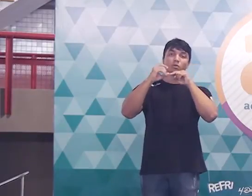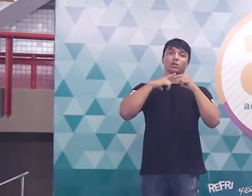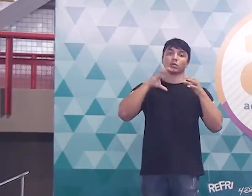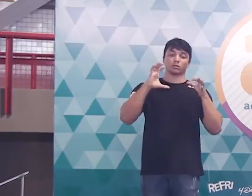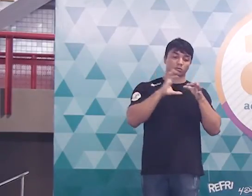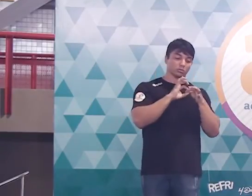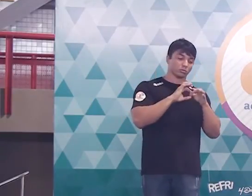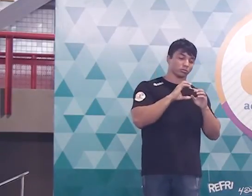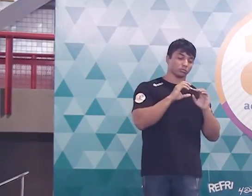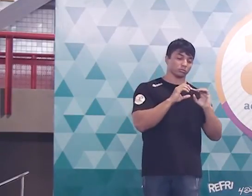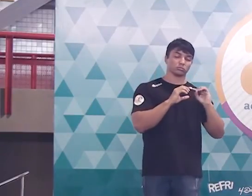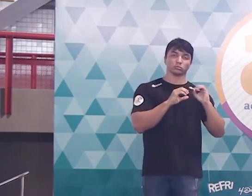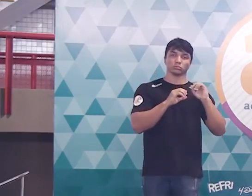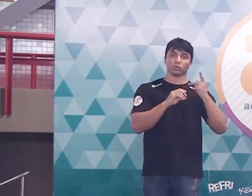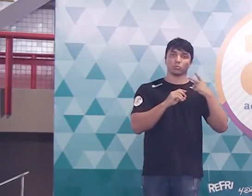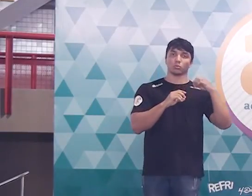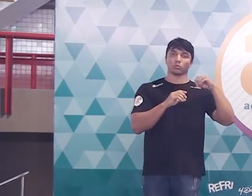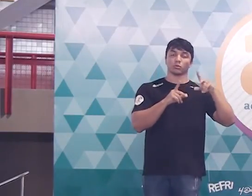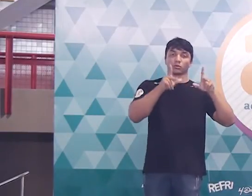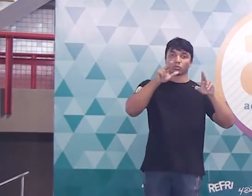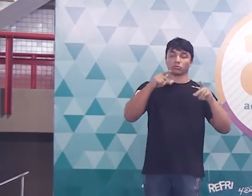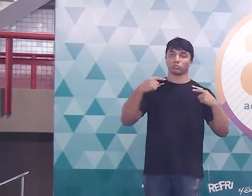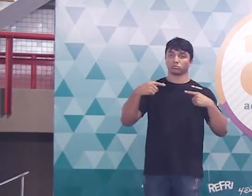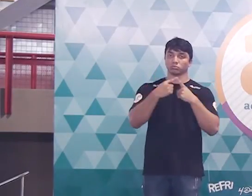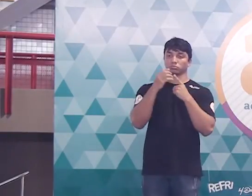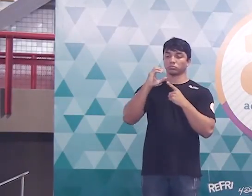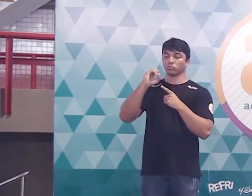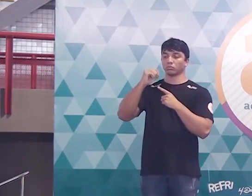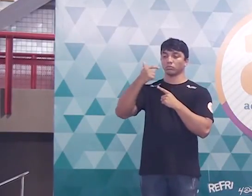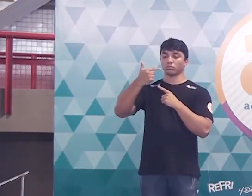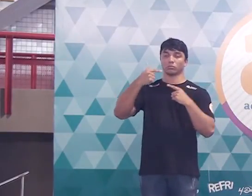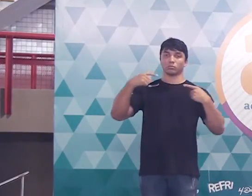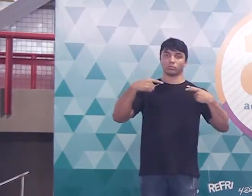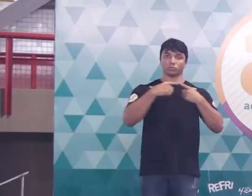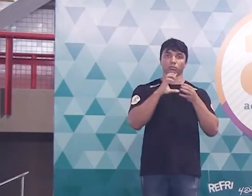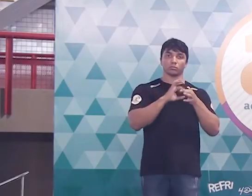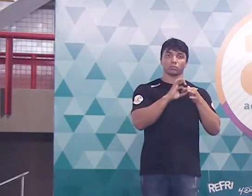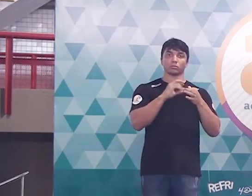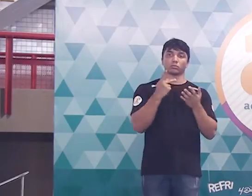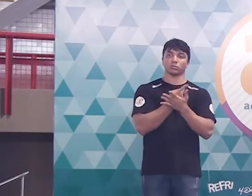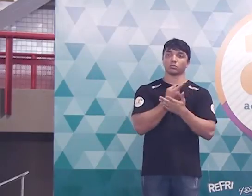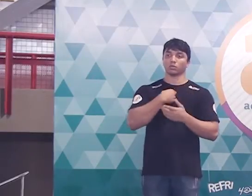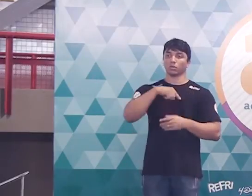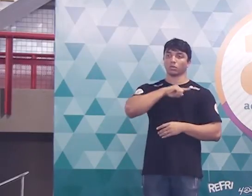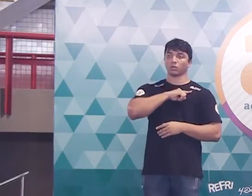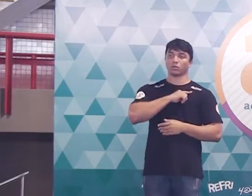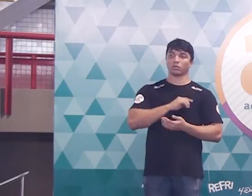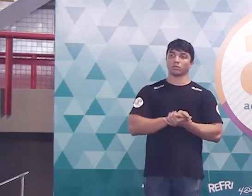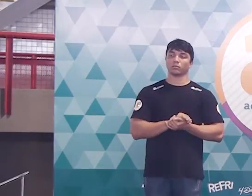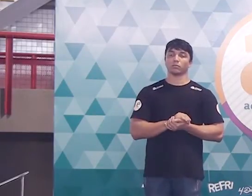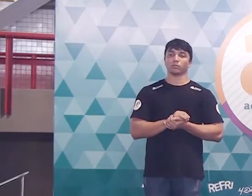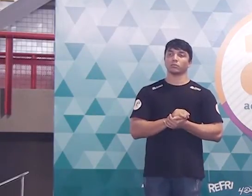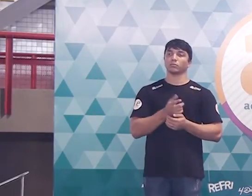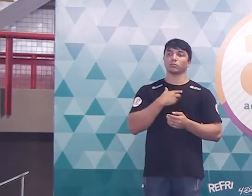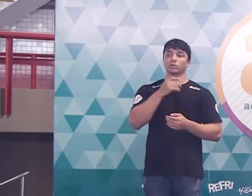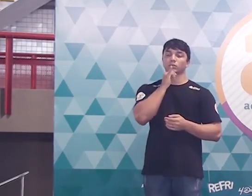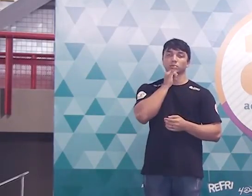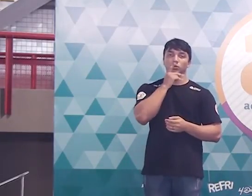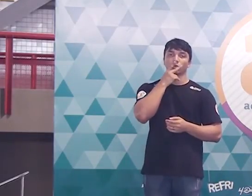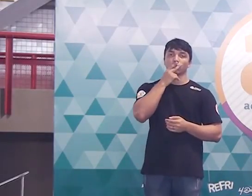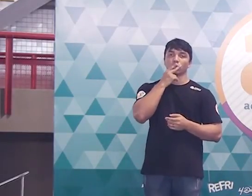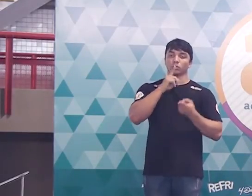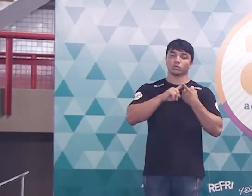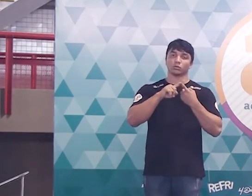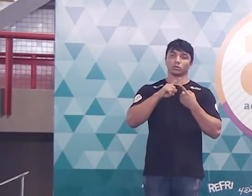liga à hemoglobina no mesmo sítio que o oxigênio. Aí ele provoca envenenamento. O cigarro, por exemplo, tem